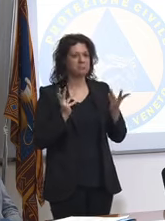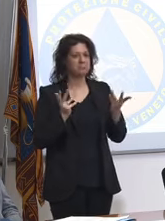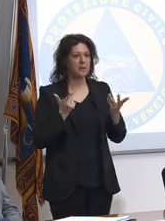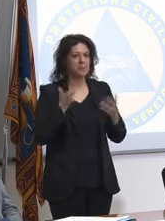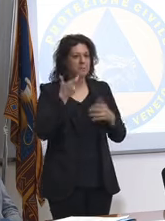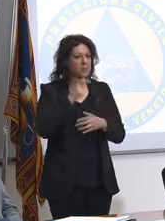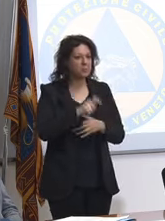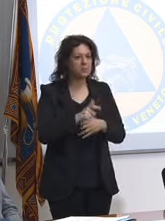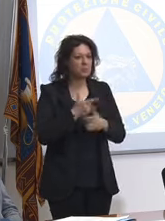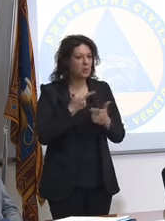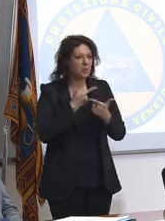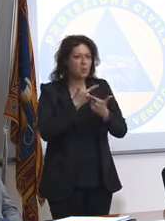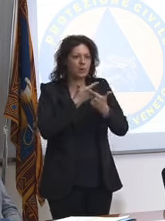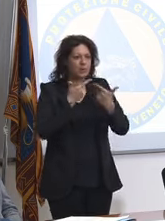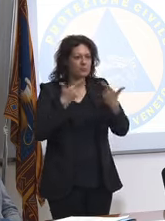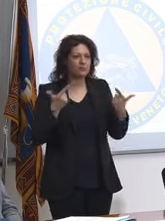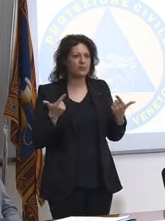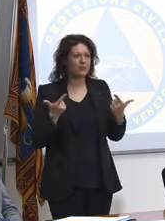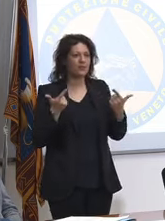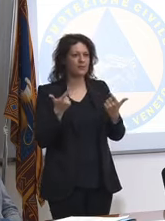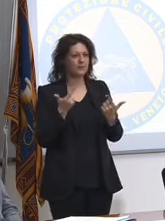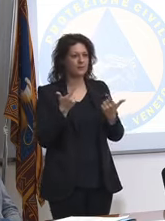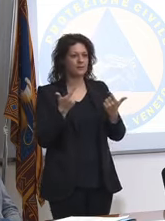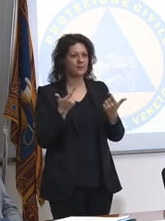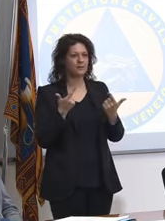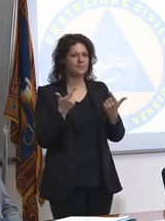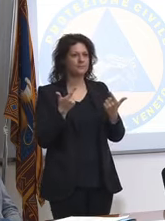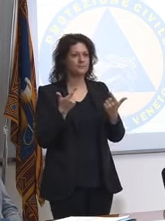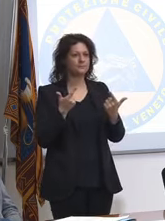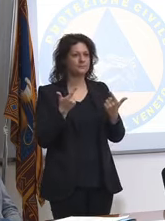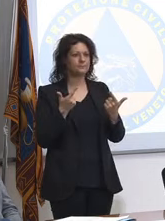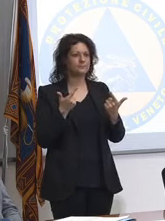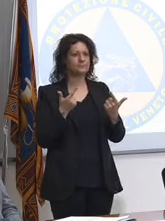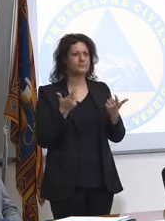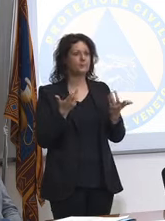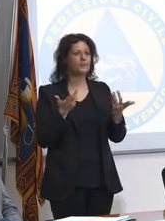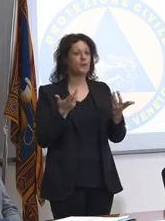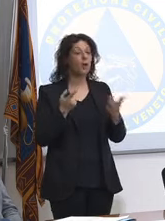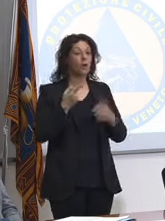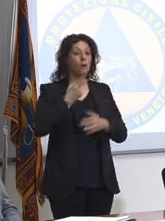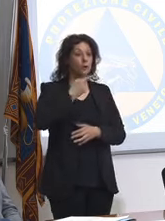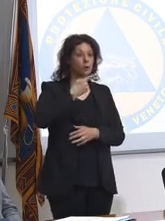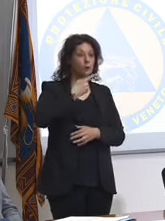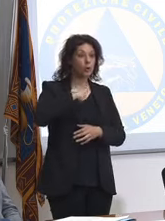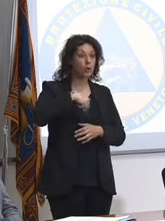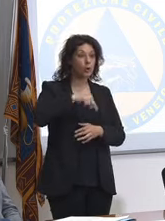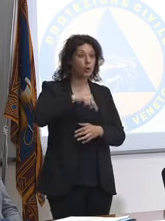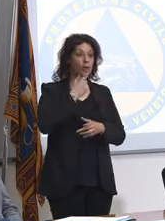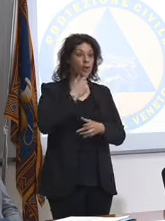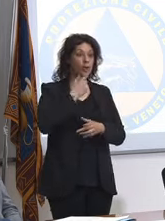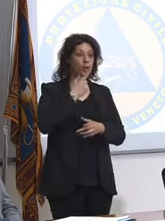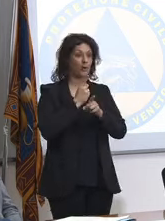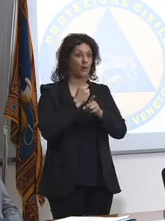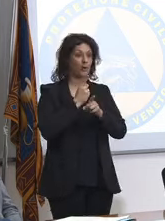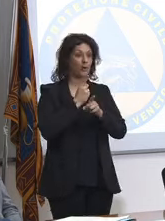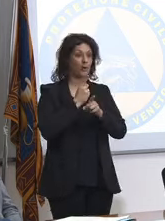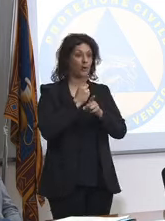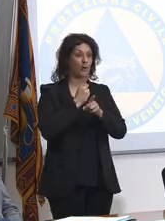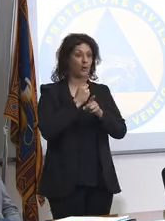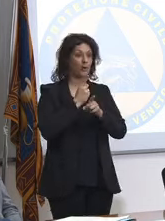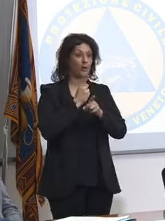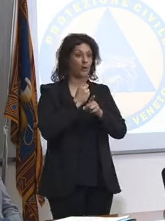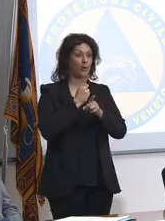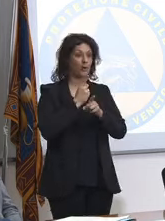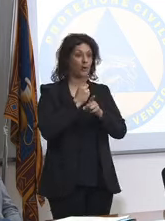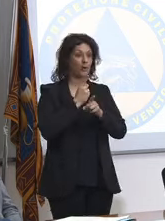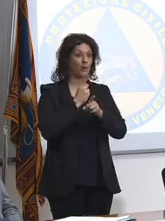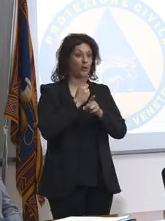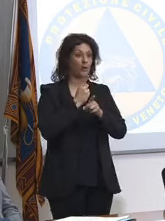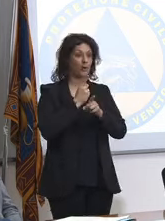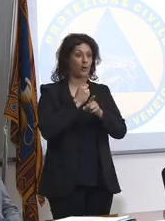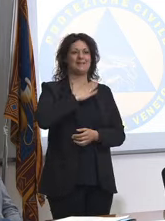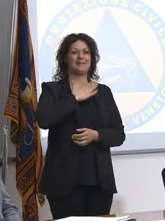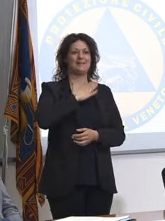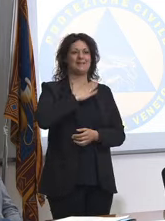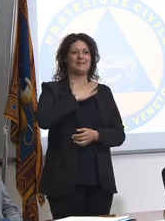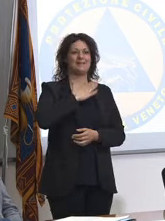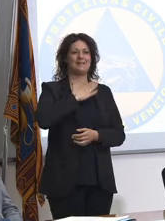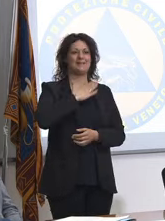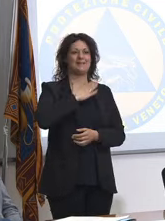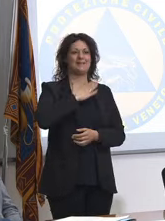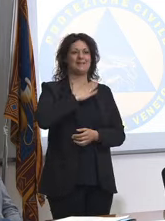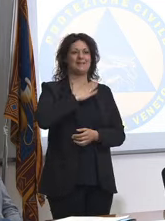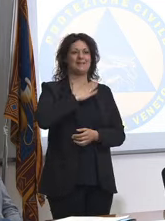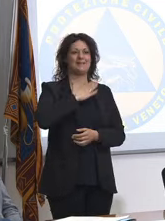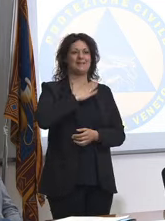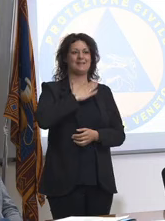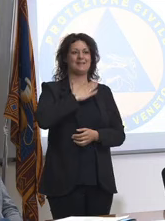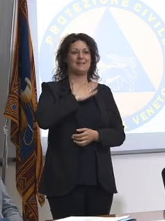e non c'è nessuna interferenza fra le competenze mie, del professor Crisanti o di